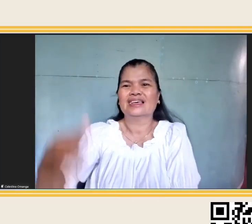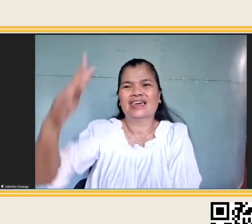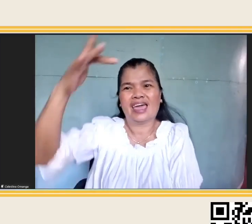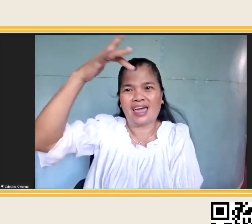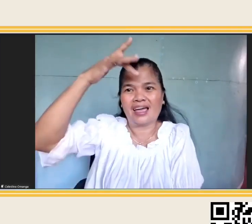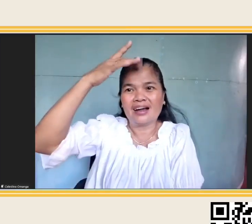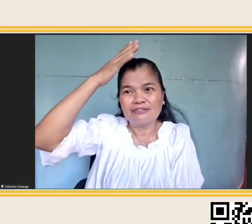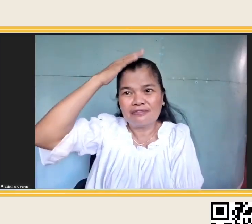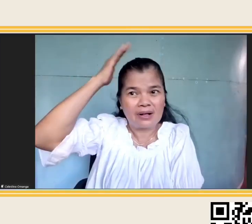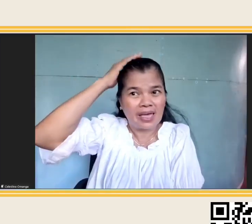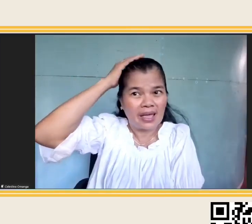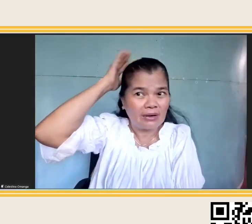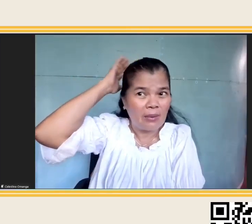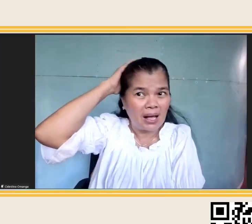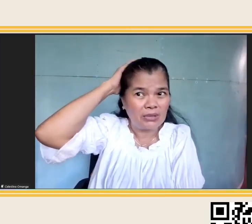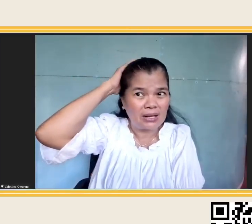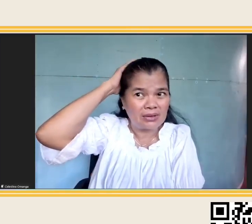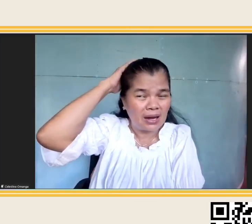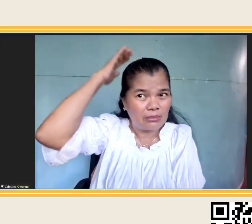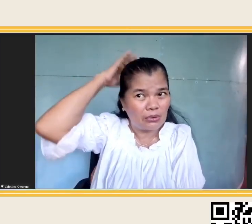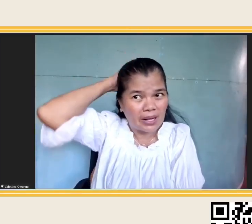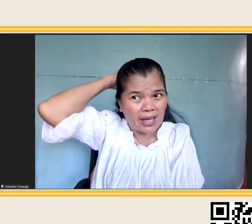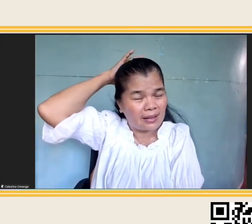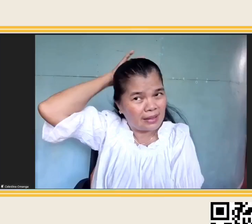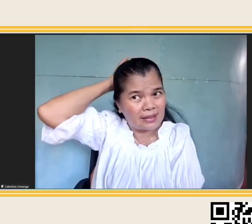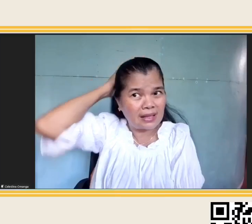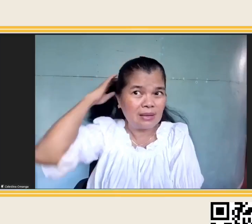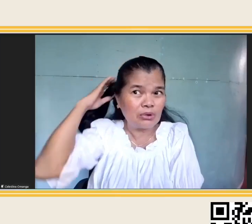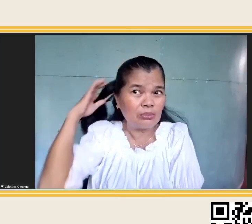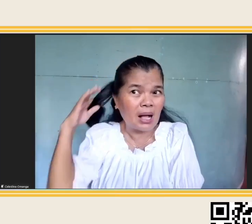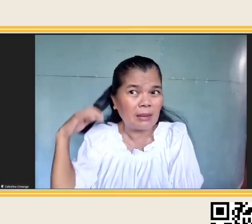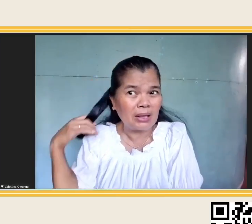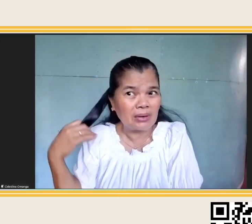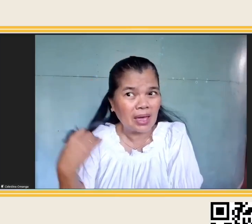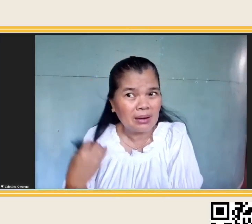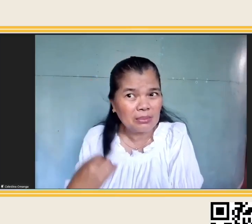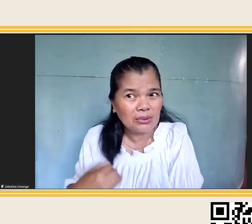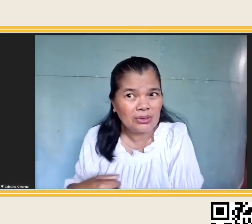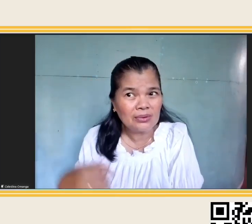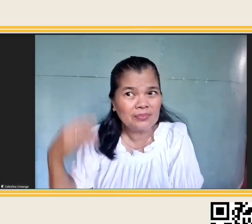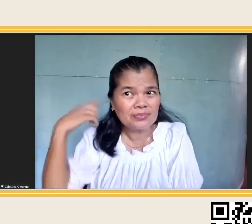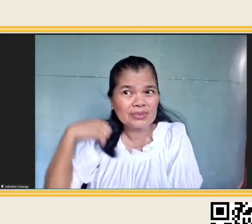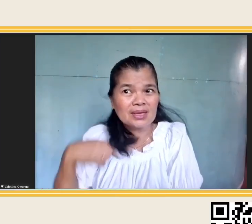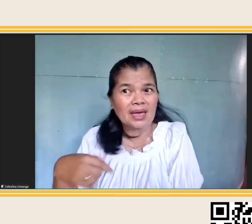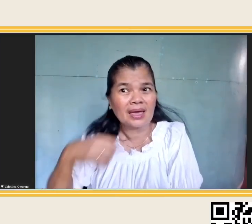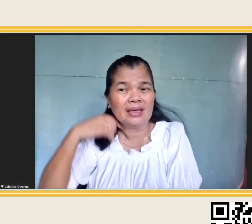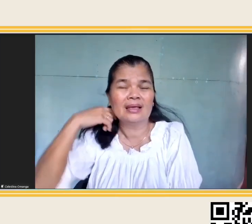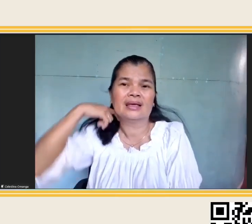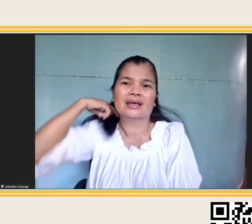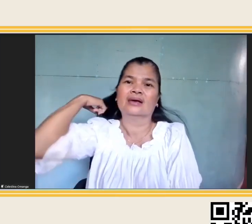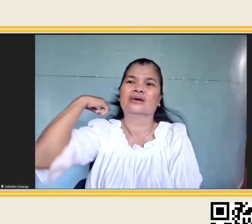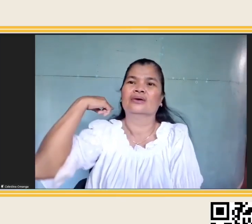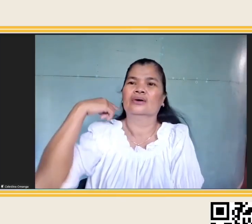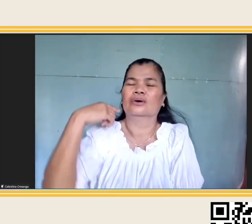ulit, hair, hawakan mo lang hair mo, kaya ganyan kung mahaba yung hair mo.